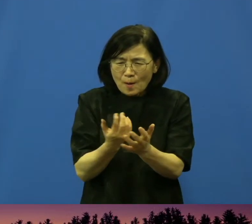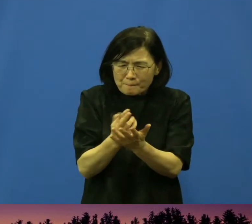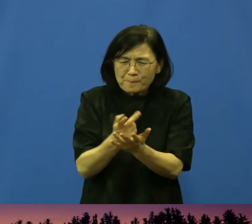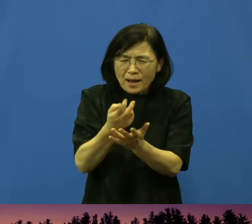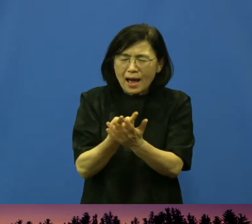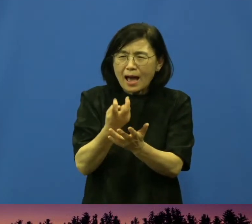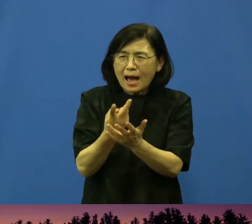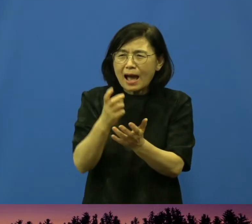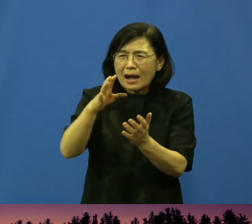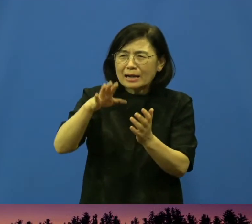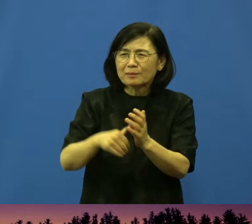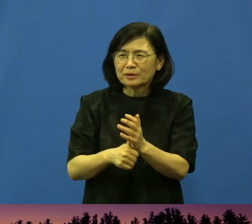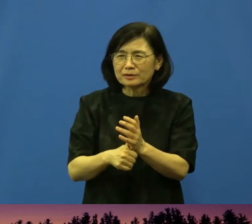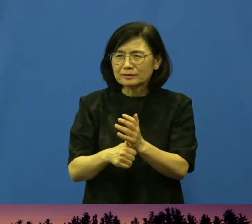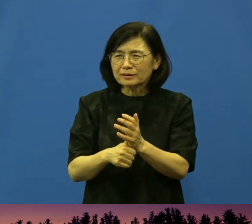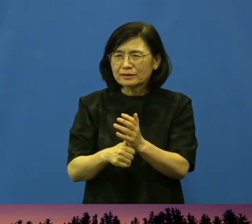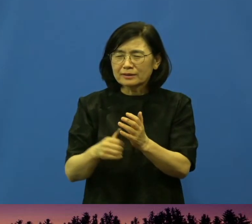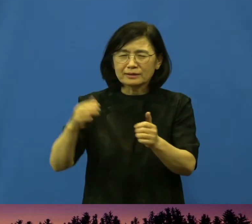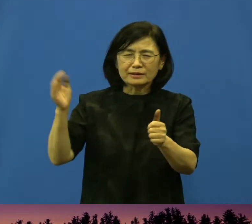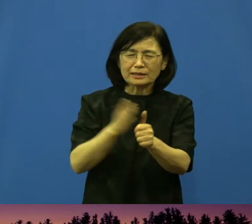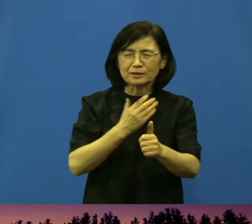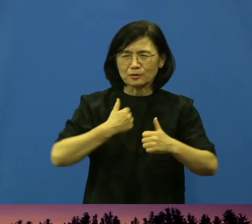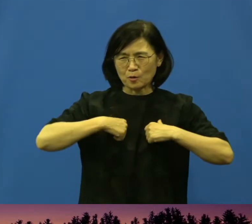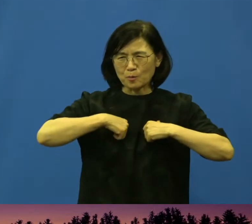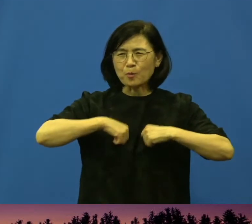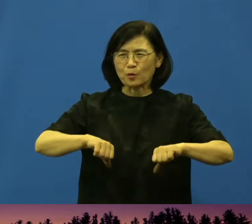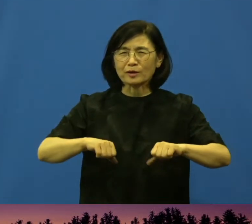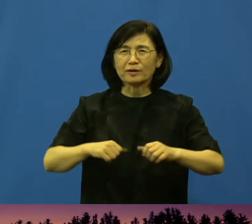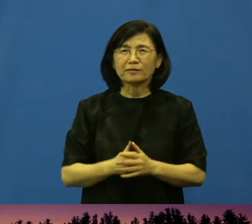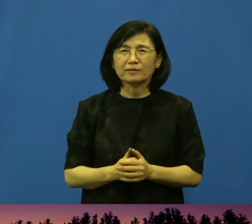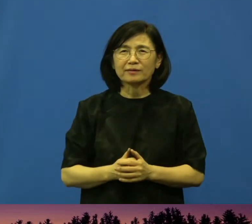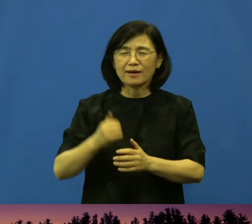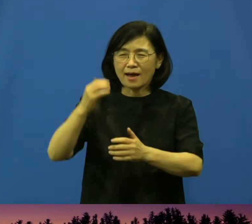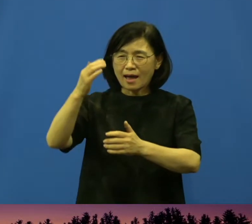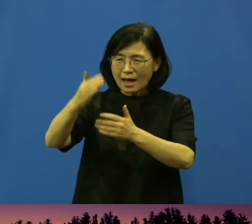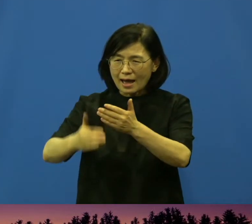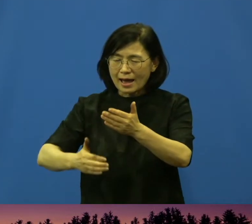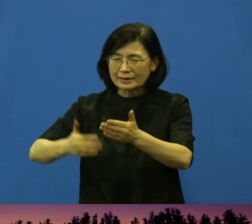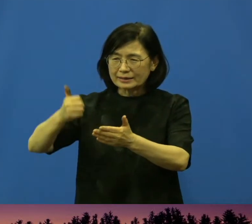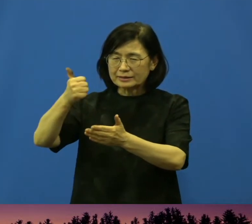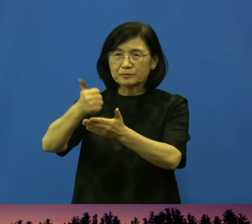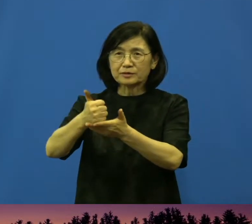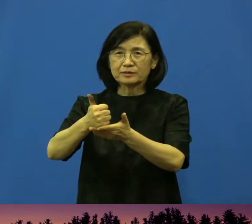이끄시는 방법 중 하나예요. 가끔 우리의 뼈를 꺾으시기도 하죠.